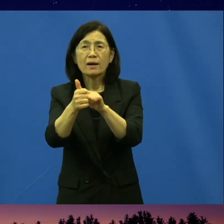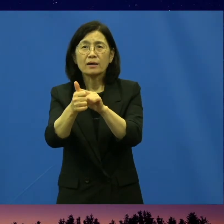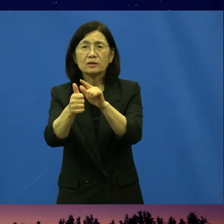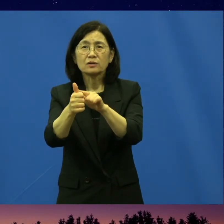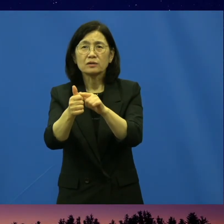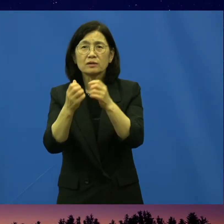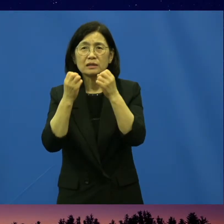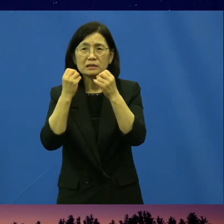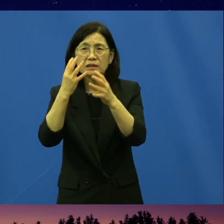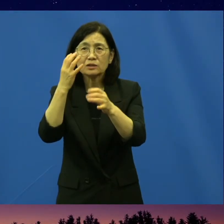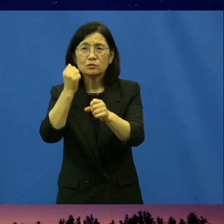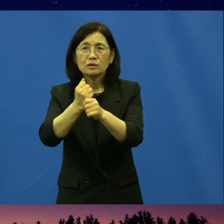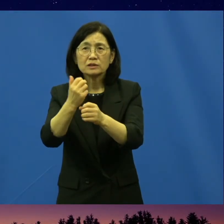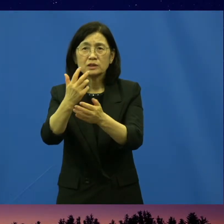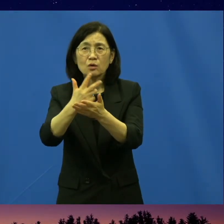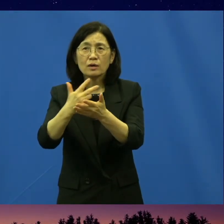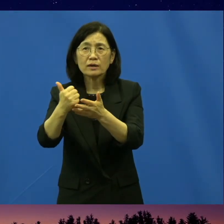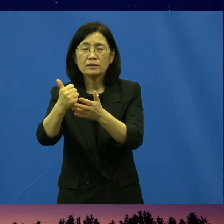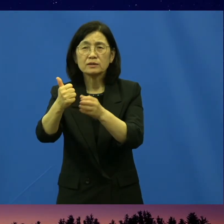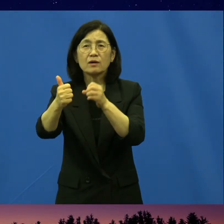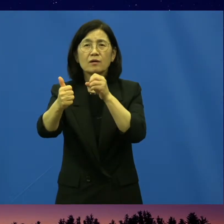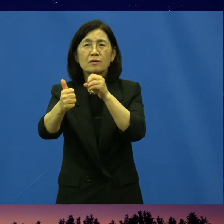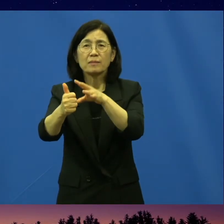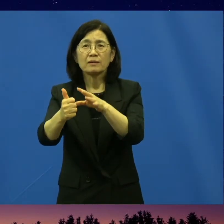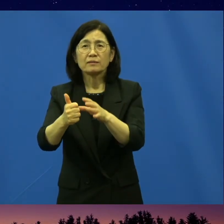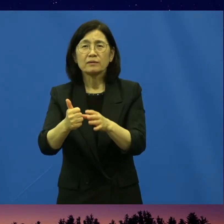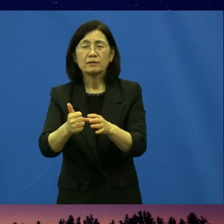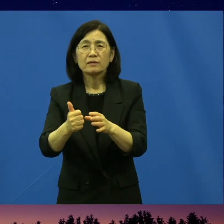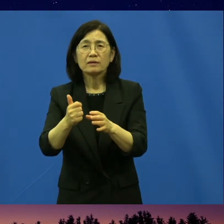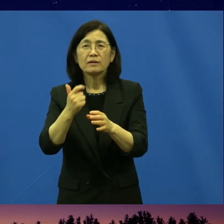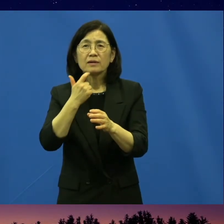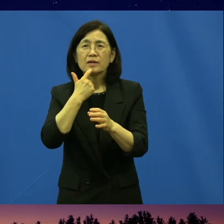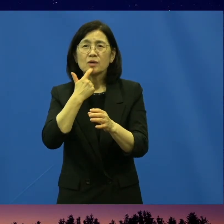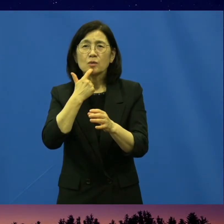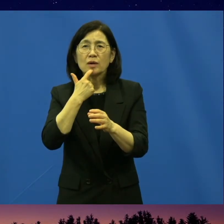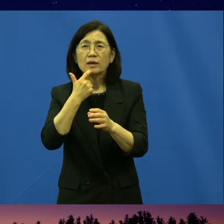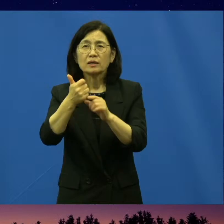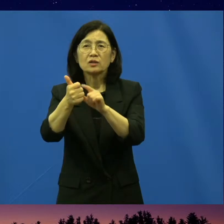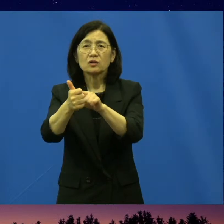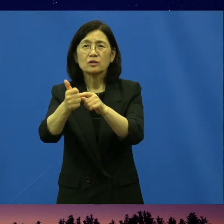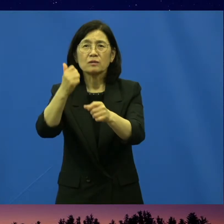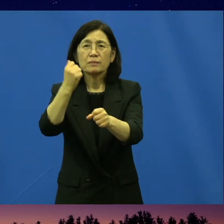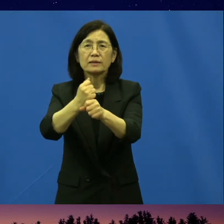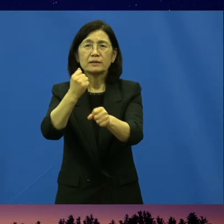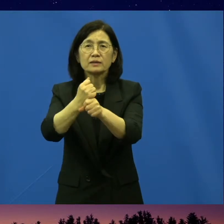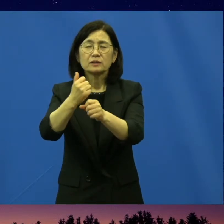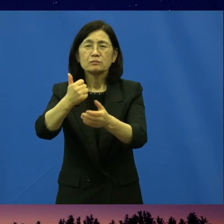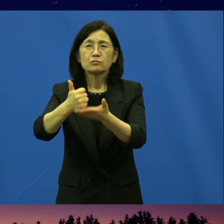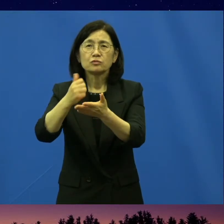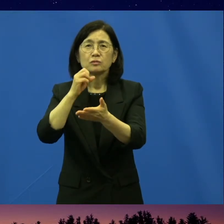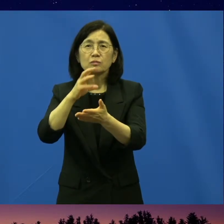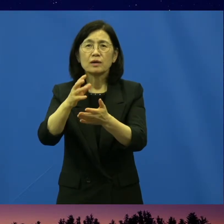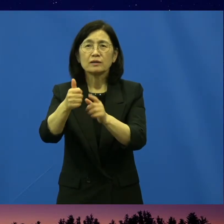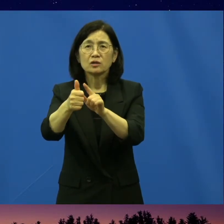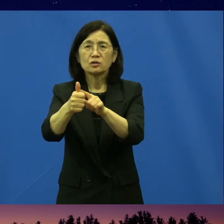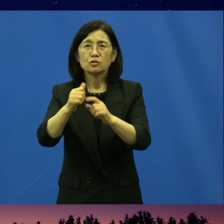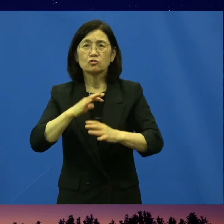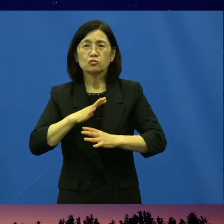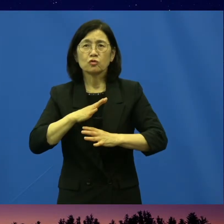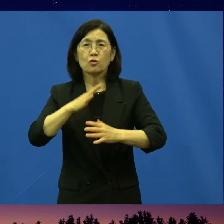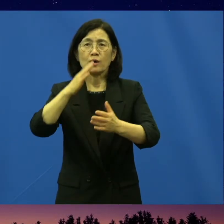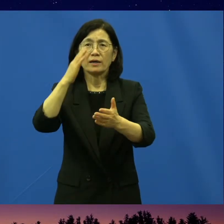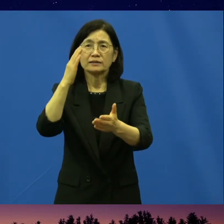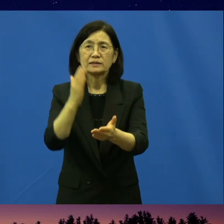지금 말씀하시느라 이스라엘아, 너를 지으신 이가 말씀하시느라 너는 두려워하지 말고 내가